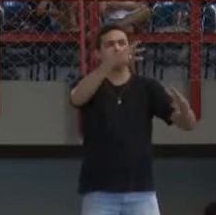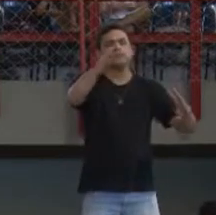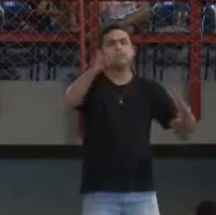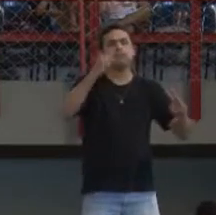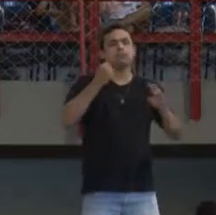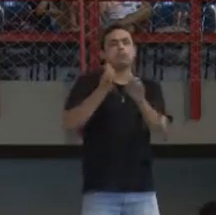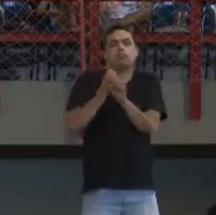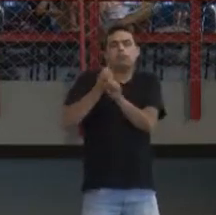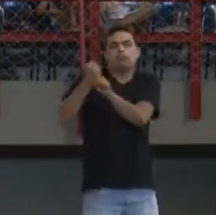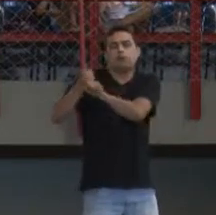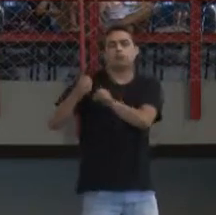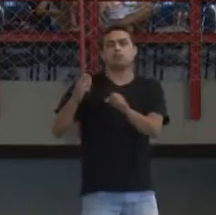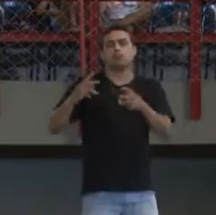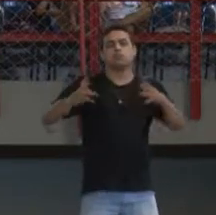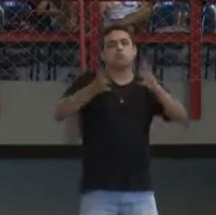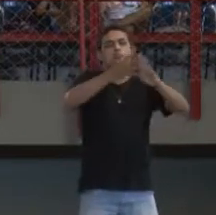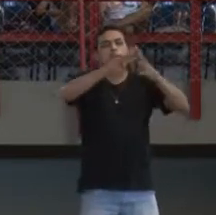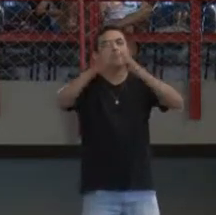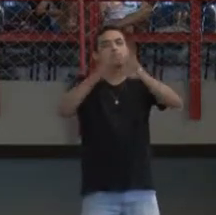guerra? Jovem,